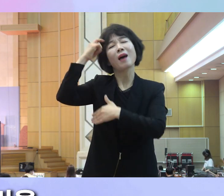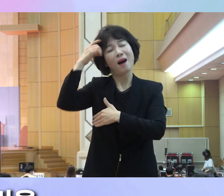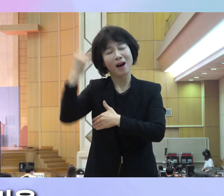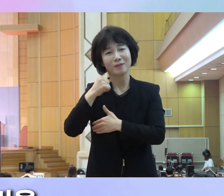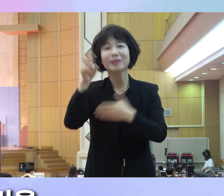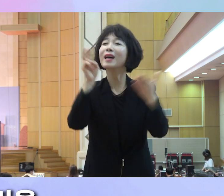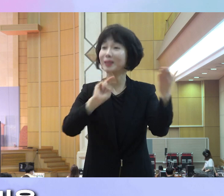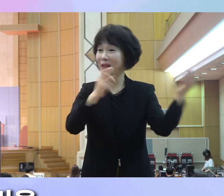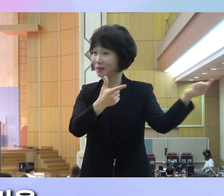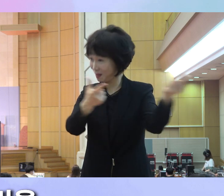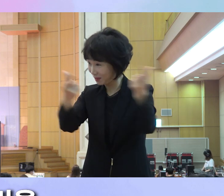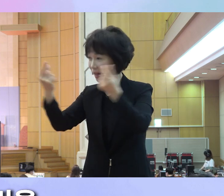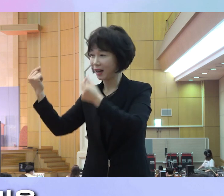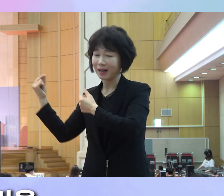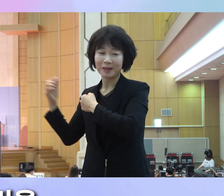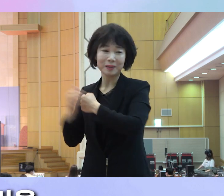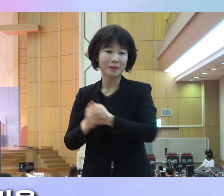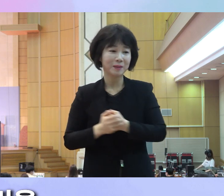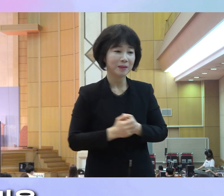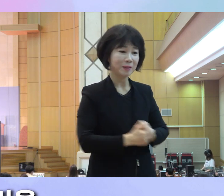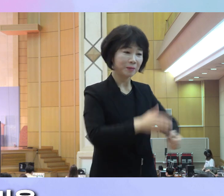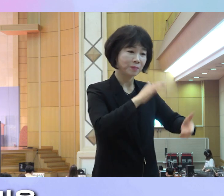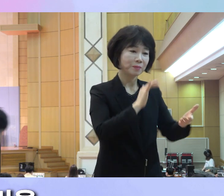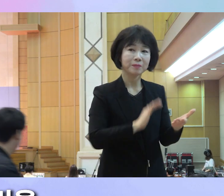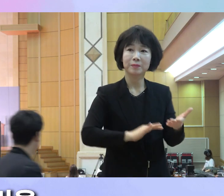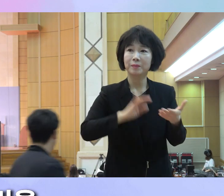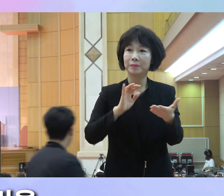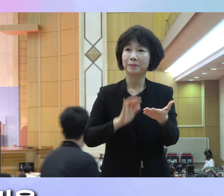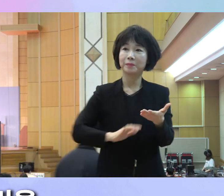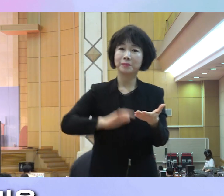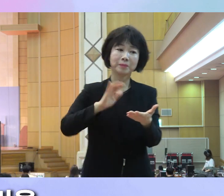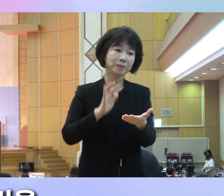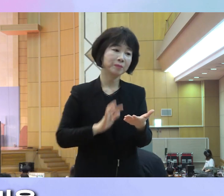주님께 찬양하기를 예수님의 이름으로 소망합니다.